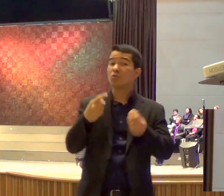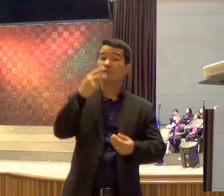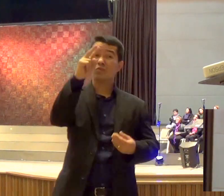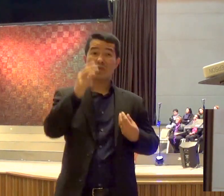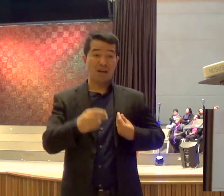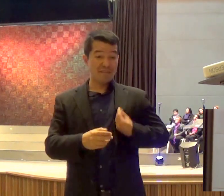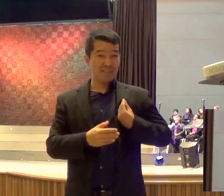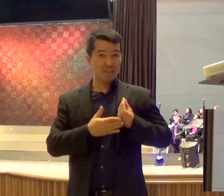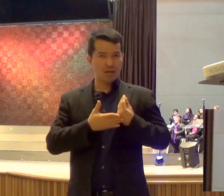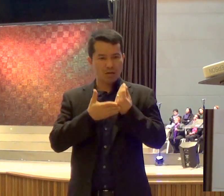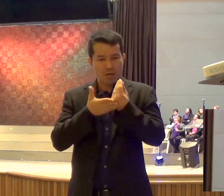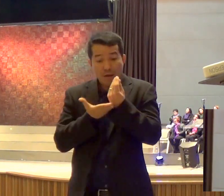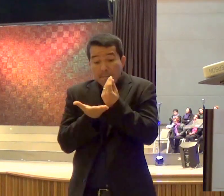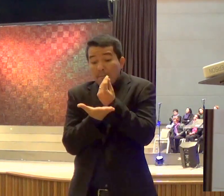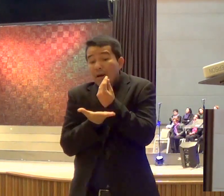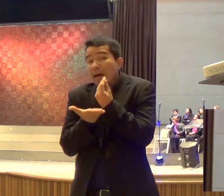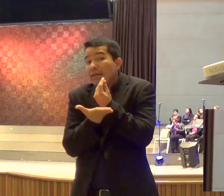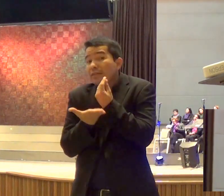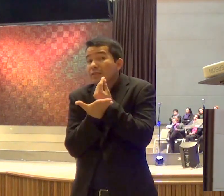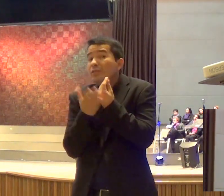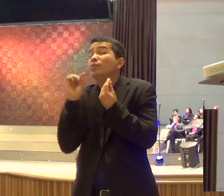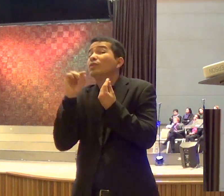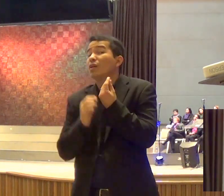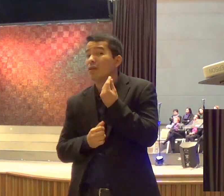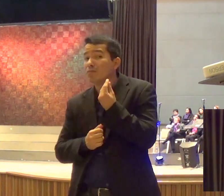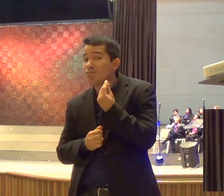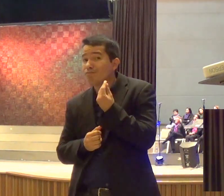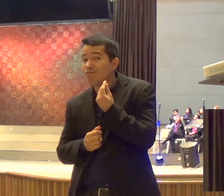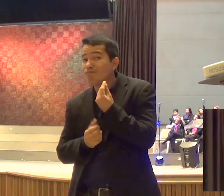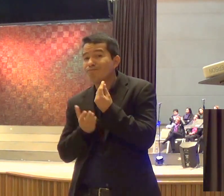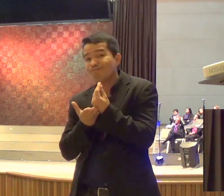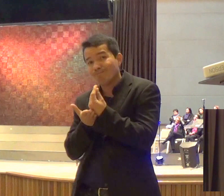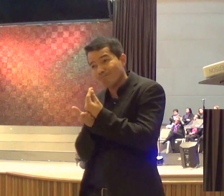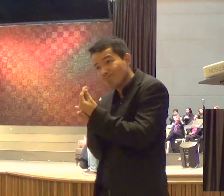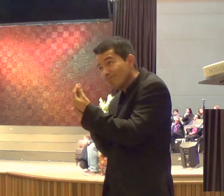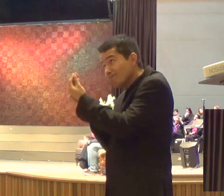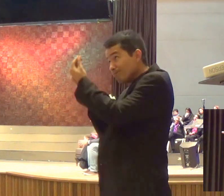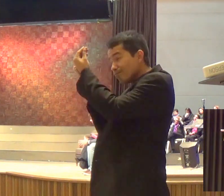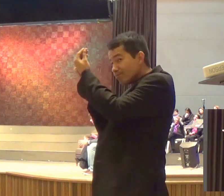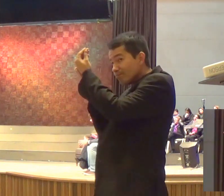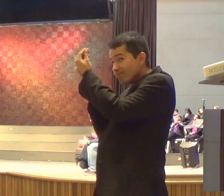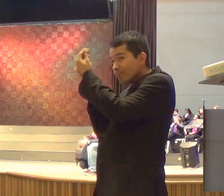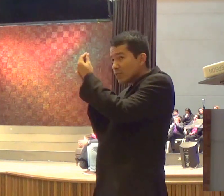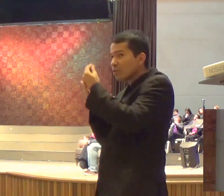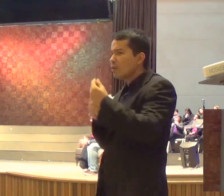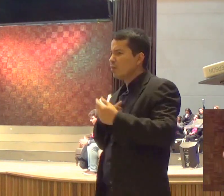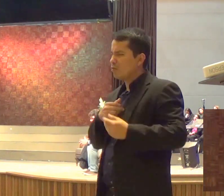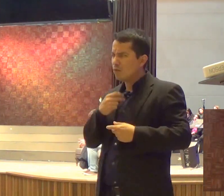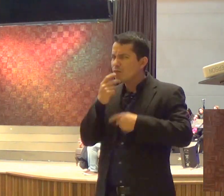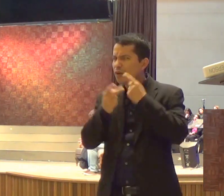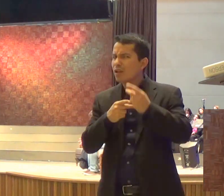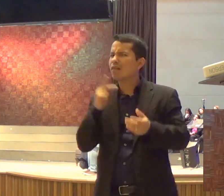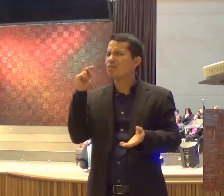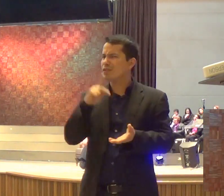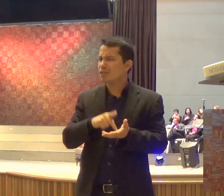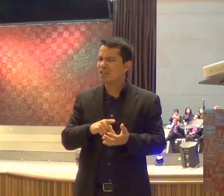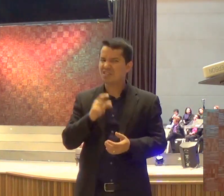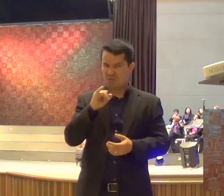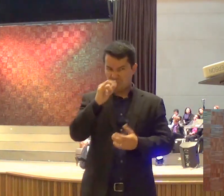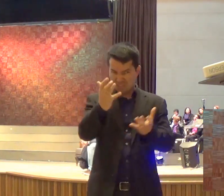vida Se você quer ter um encontro com Jesus para não ter mais problema não tem mais dificuldade viver uma vida mais